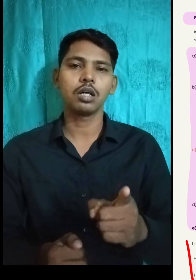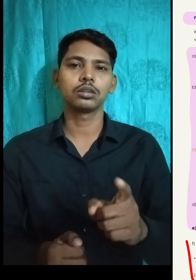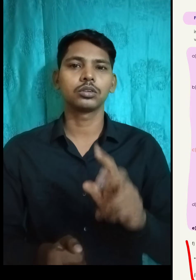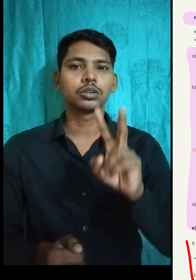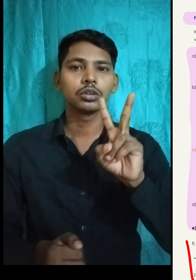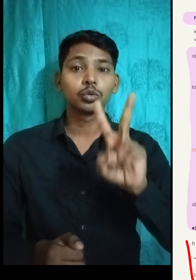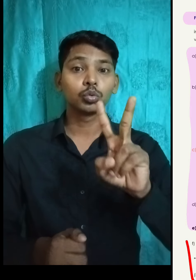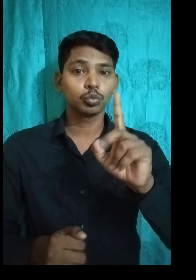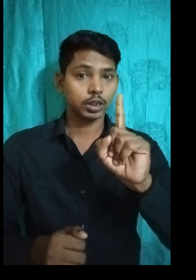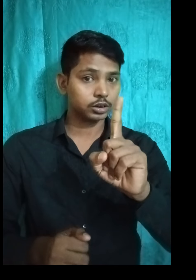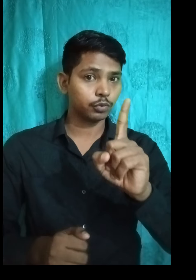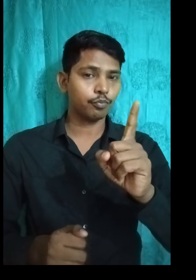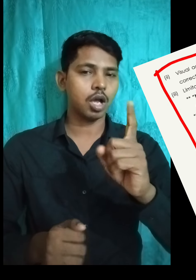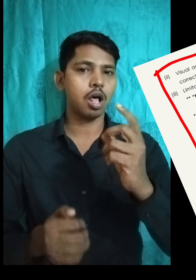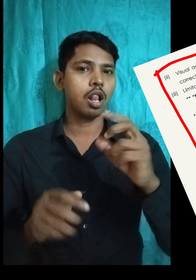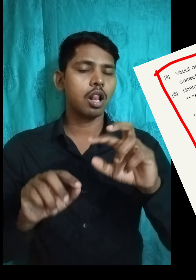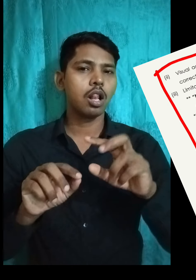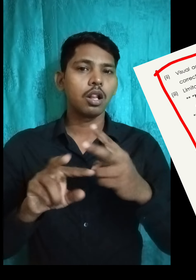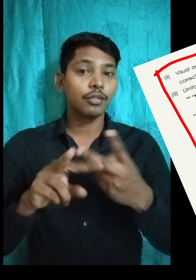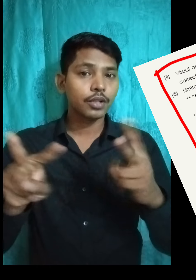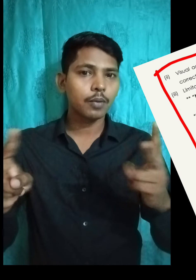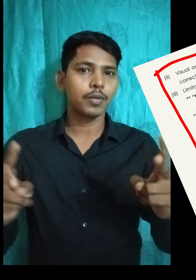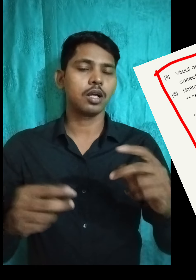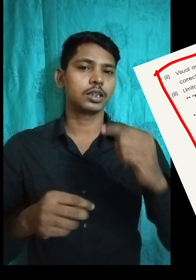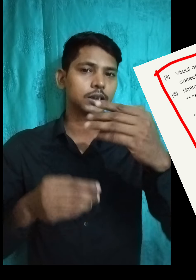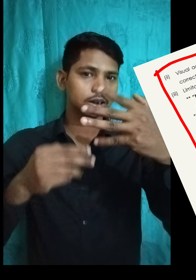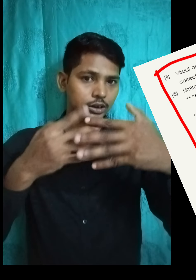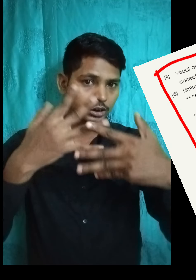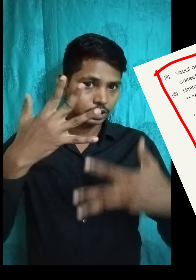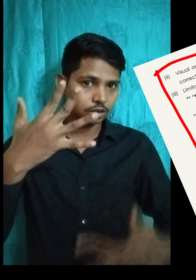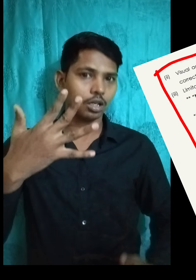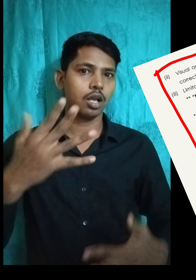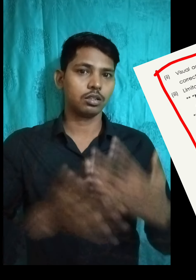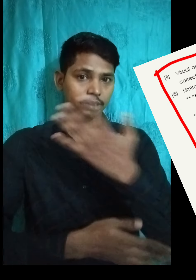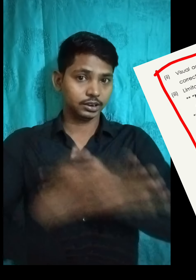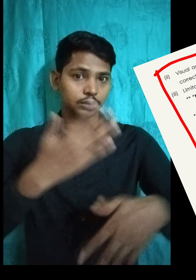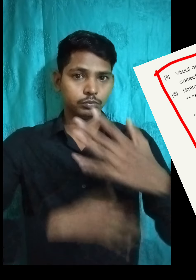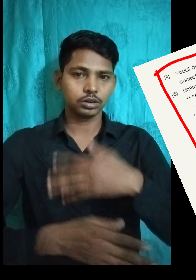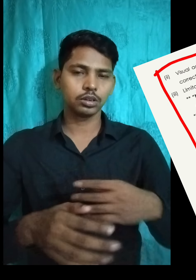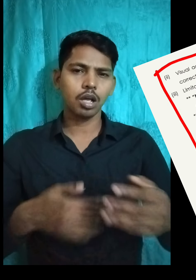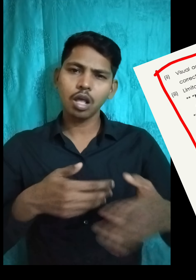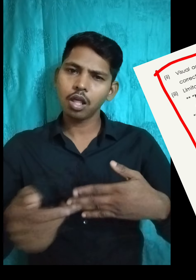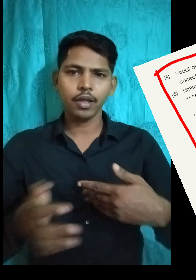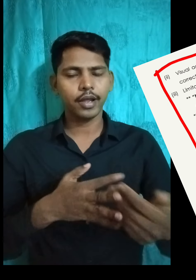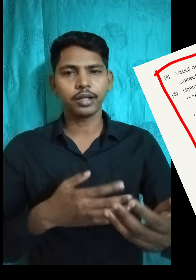का प्रतिशत 40% कम से कम होना चाहिए।